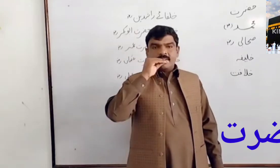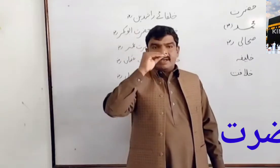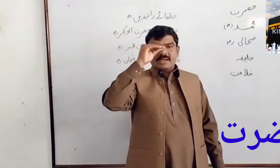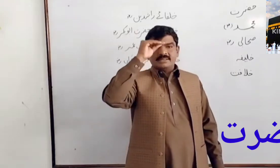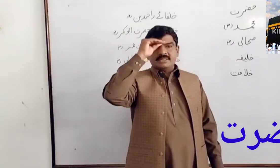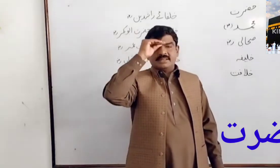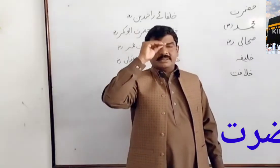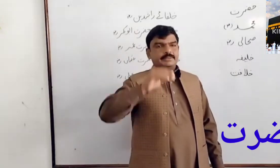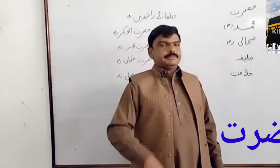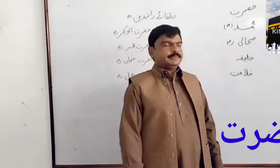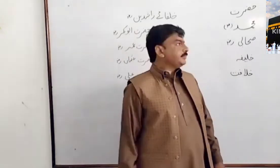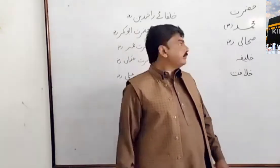हजरत